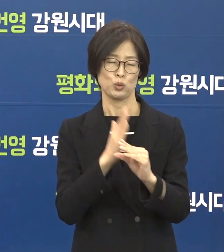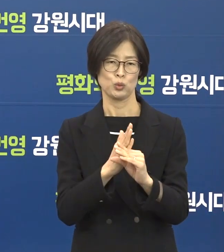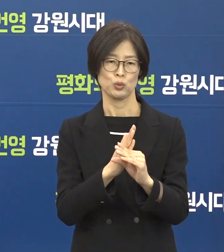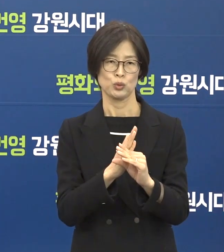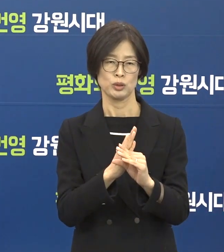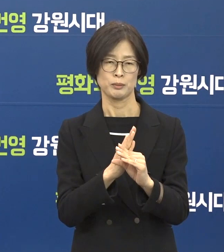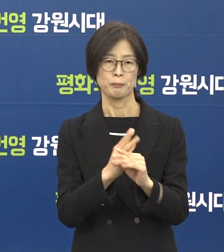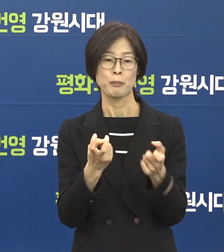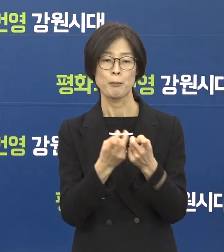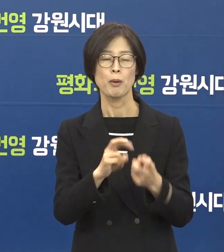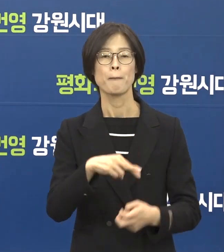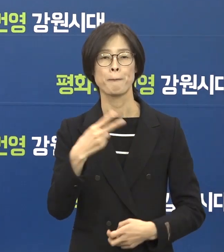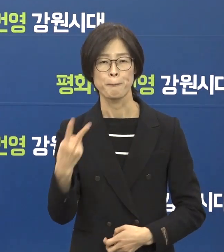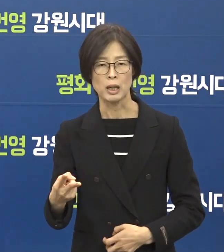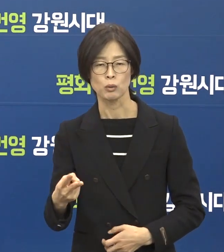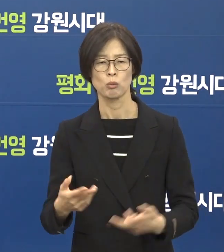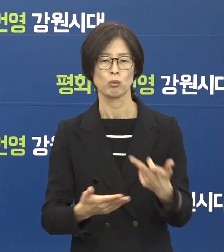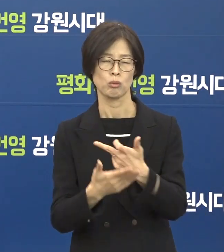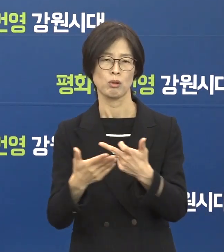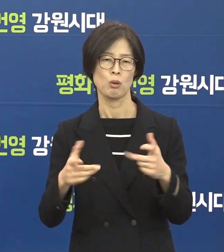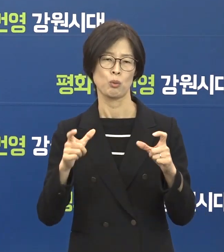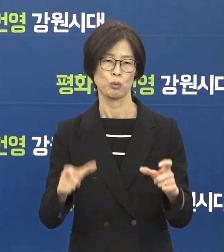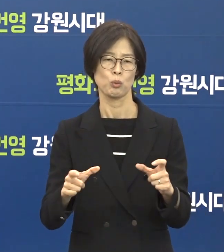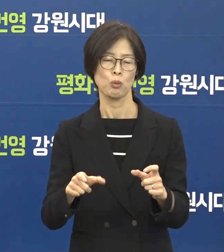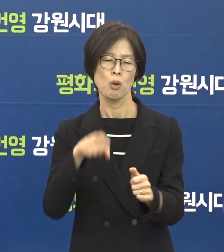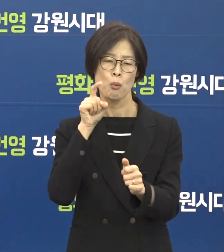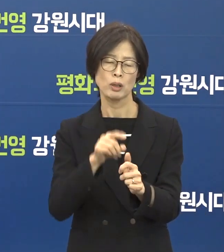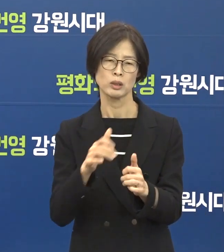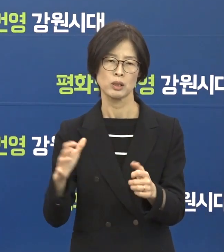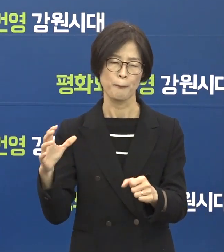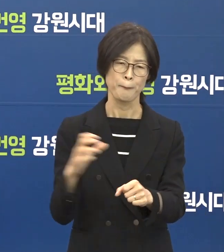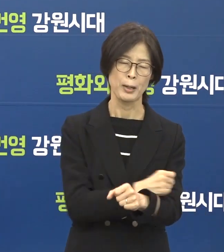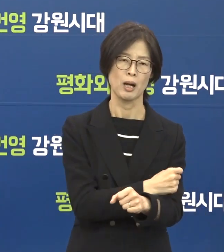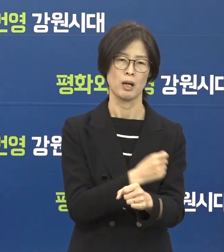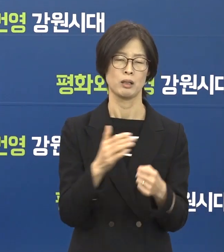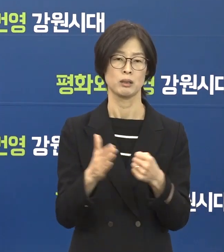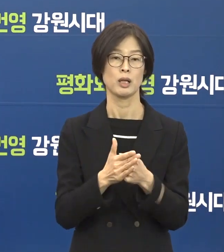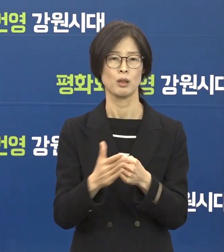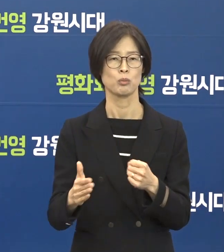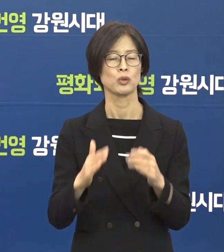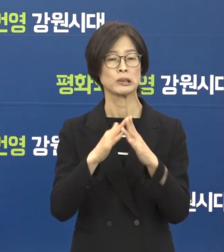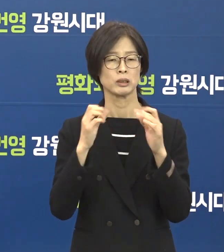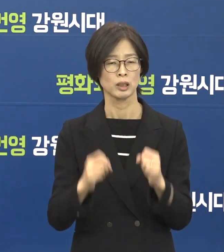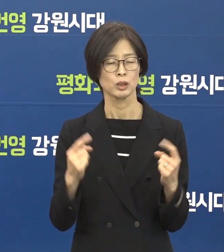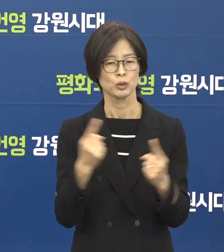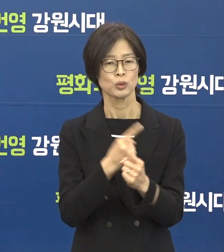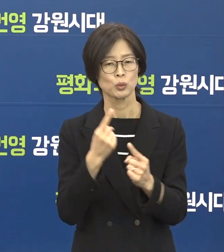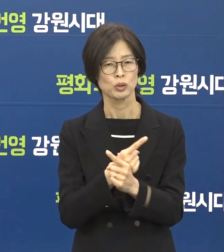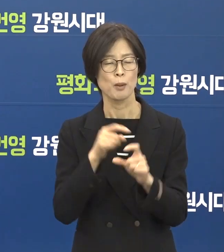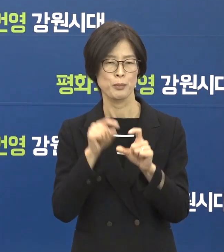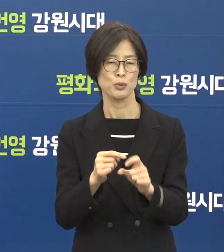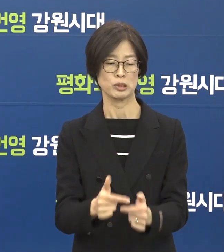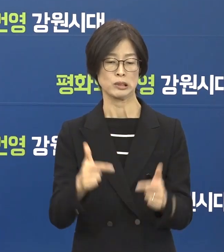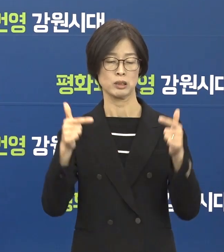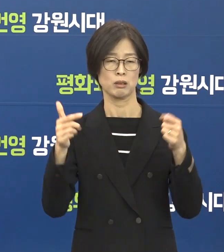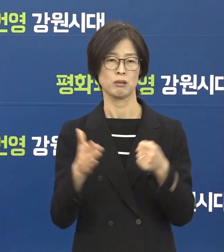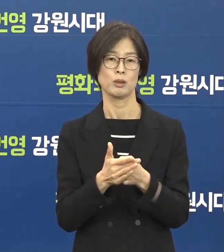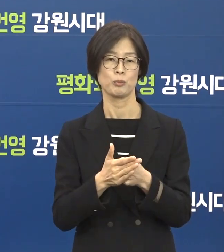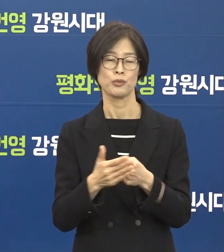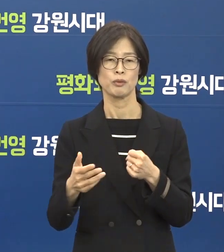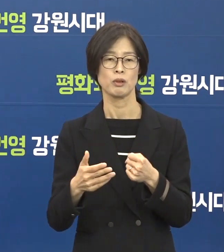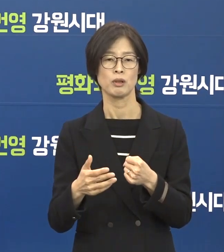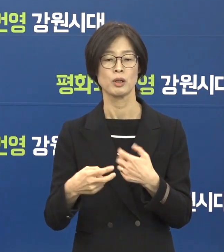대응체계 전환과 도내 확진자 급증으로 재택치료자 비율이 빠르게 증가하고 있어 도내